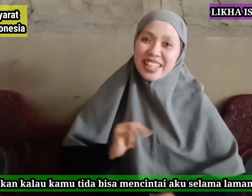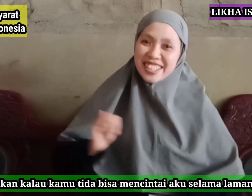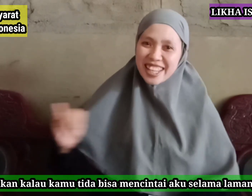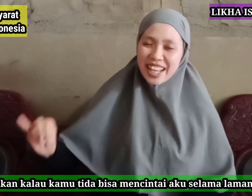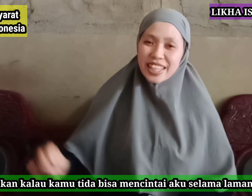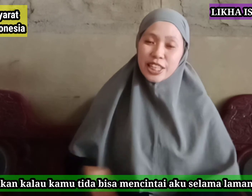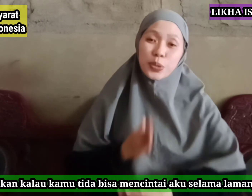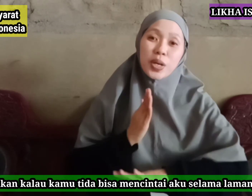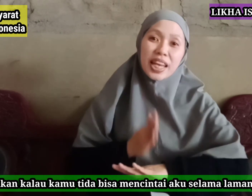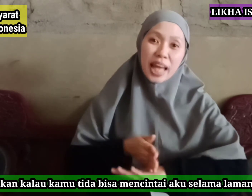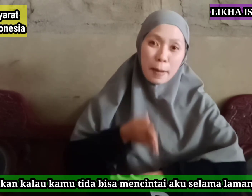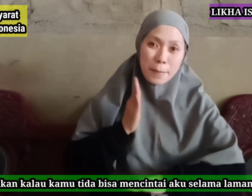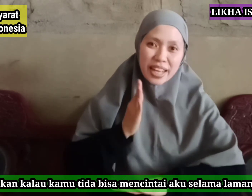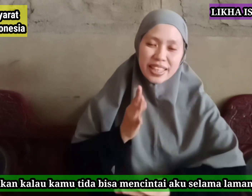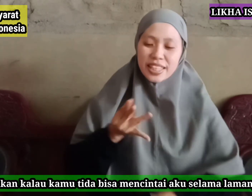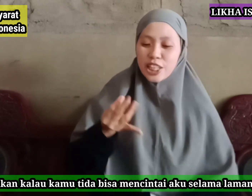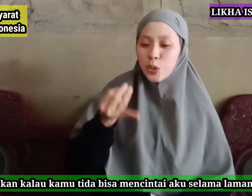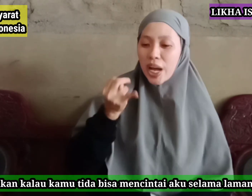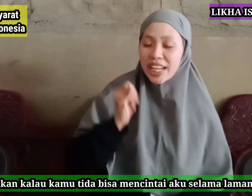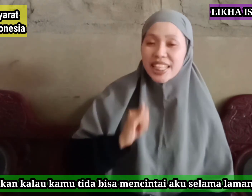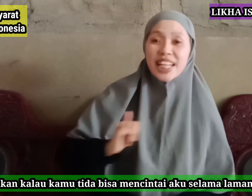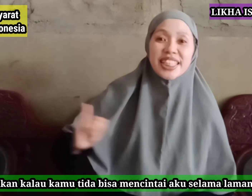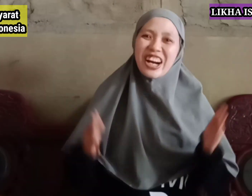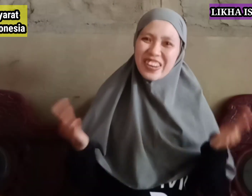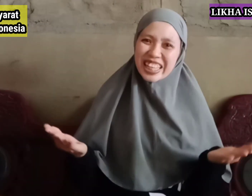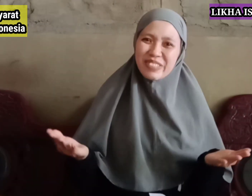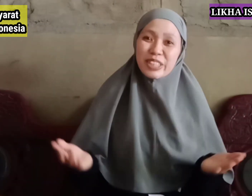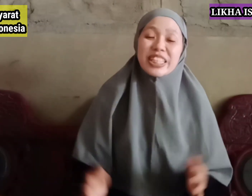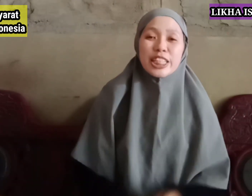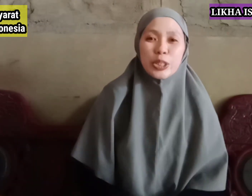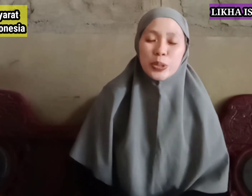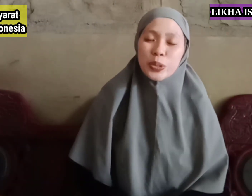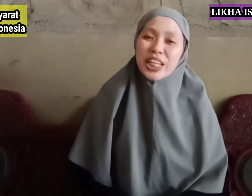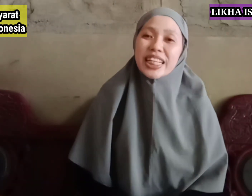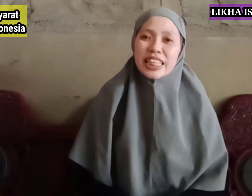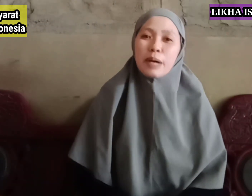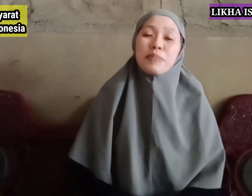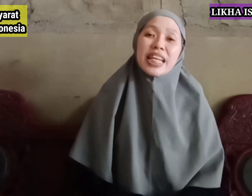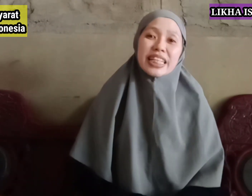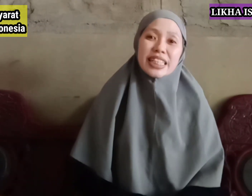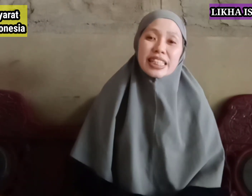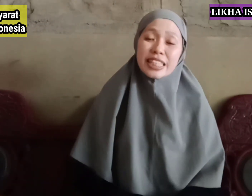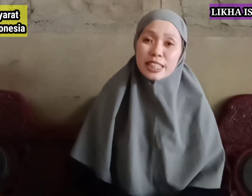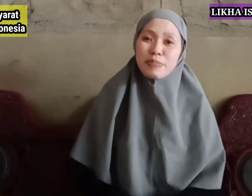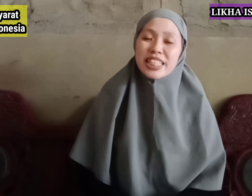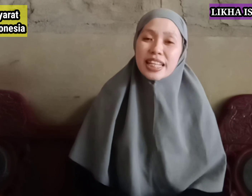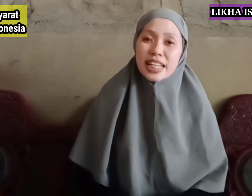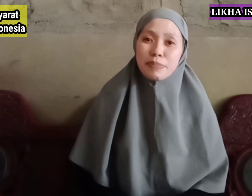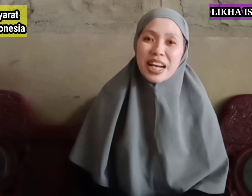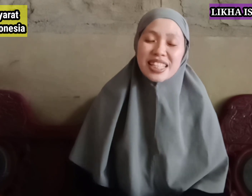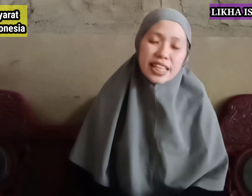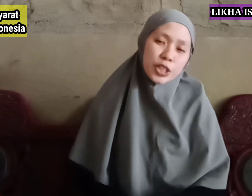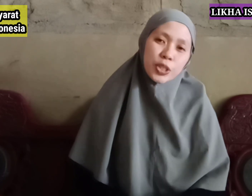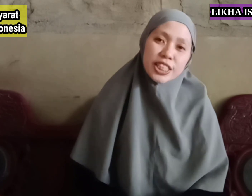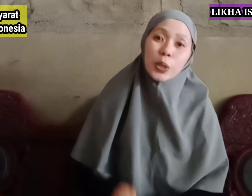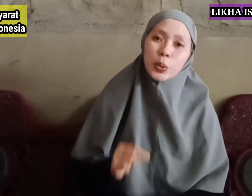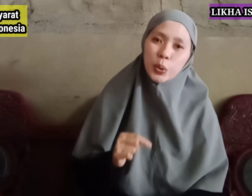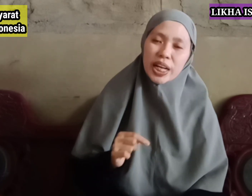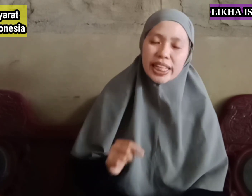selama-lamanya. Ini tuh lama ya, ini tuh akhirannya. Oke teman-teman, segitu dulu ya kita belajar sistem isyarat bahasa Indonesia untuk hari ininya